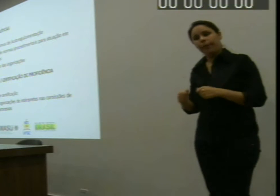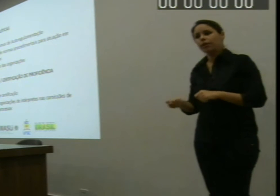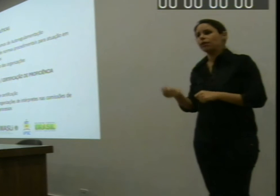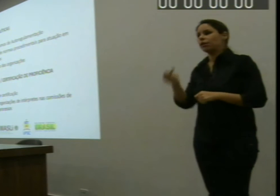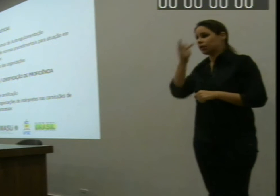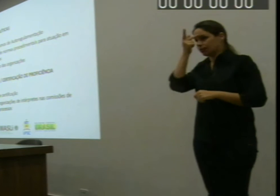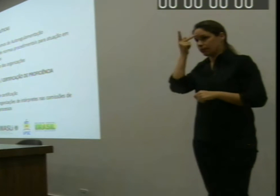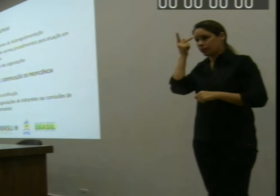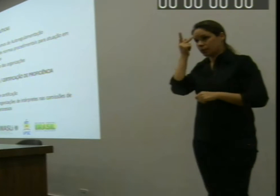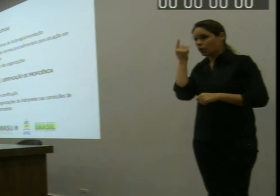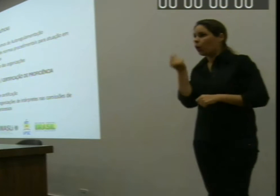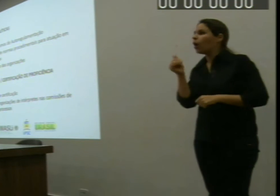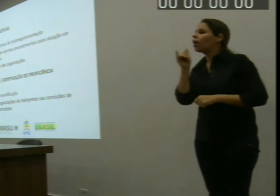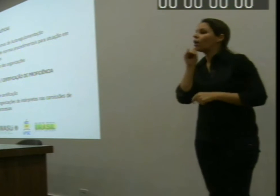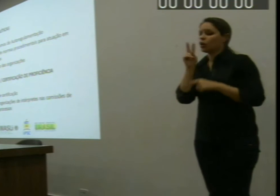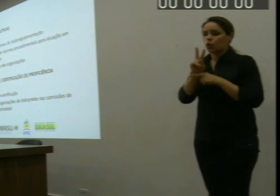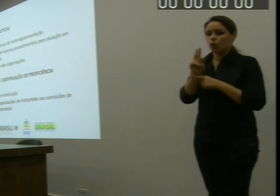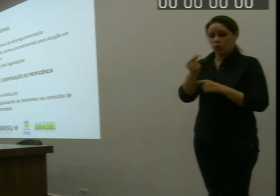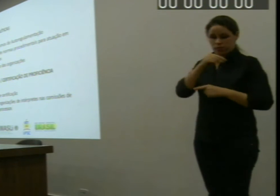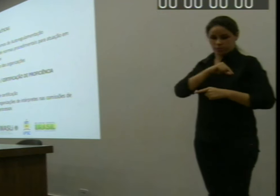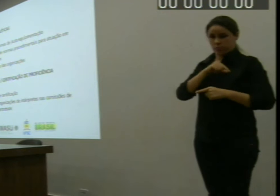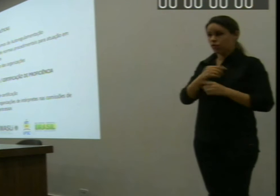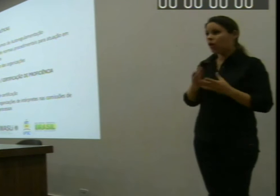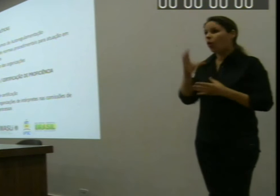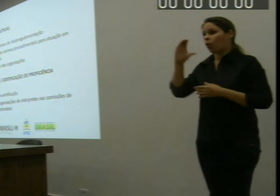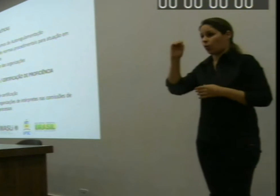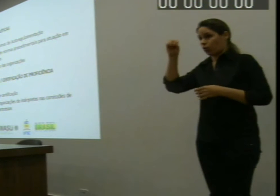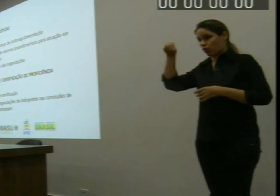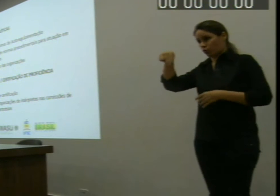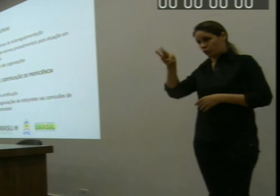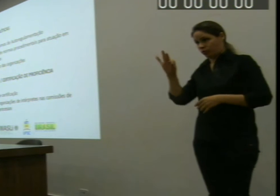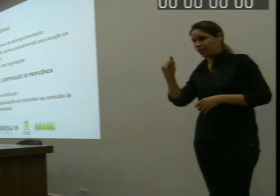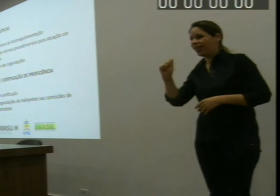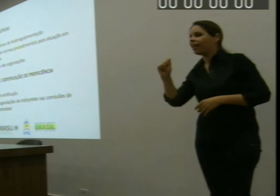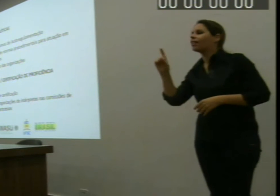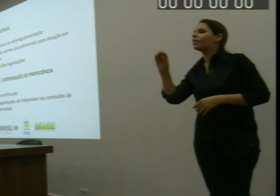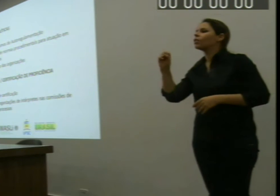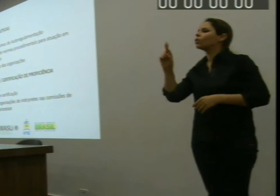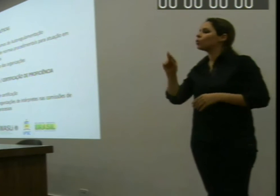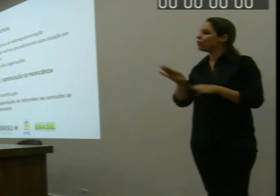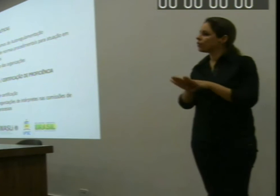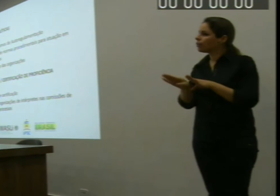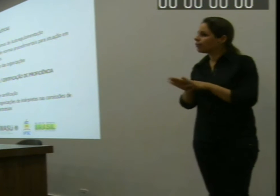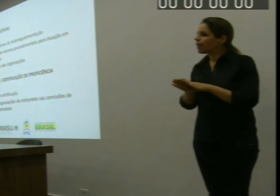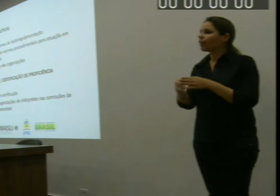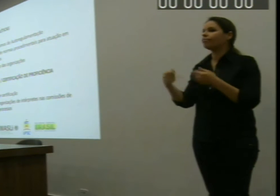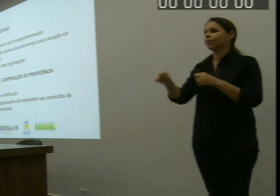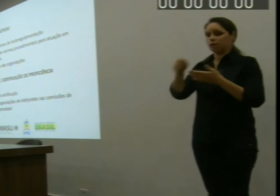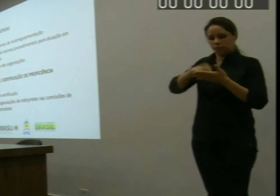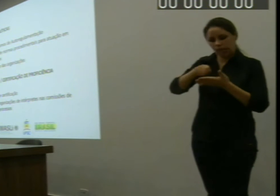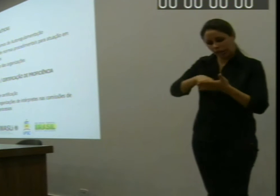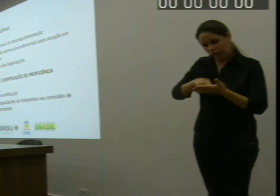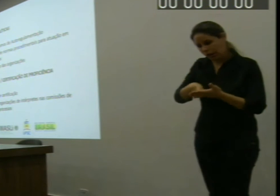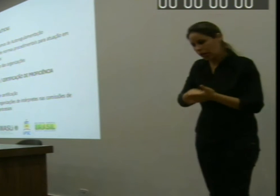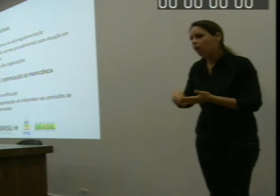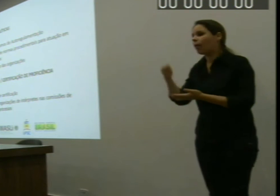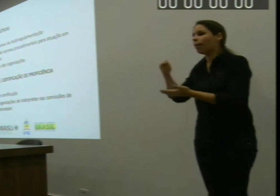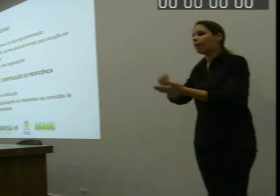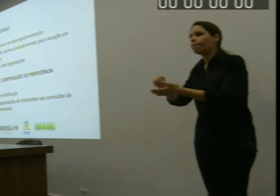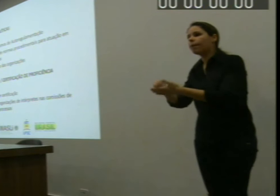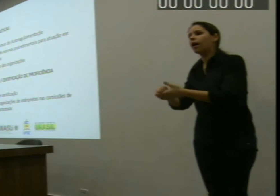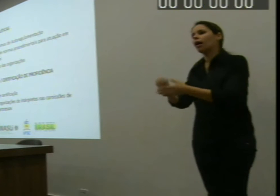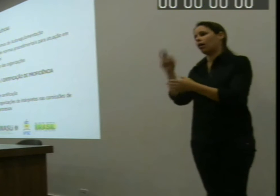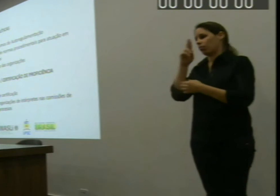fiscais pro governo ainda que a gente não pague impostos mas é necessário prestar os relatórios Então você tem que ter um contador pagar um contador ter um